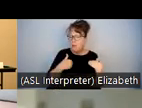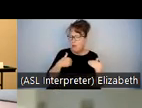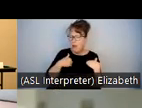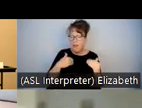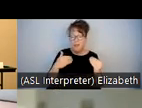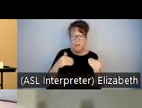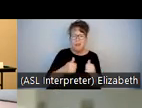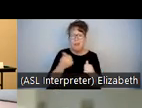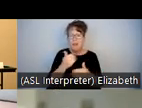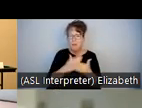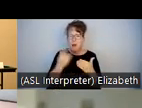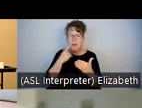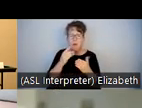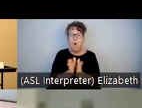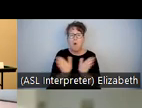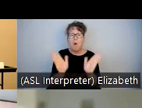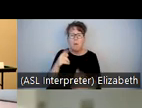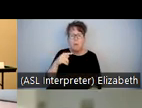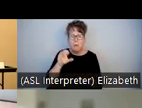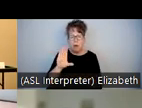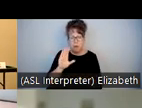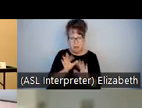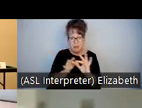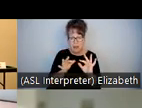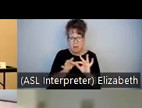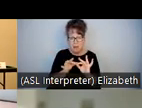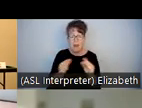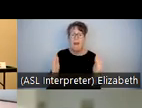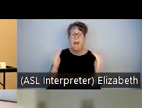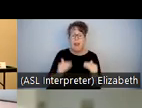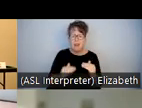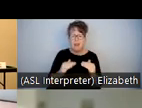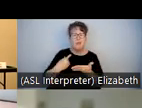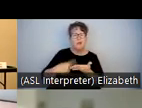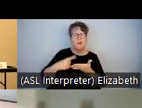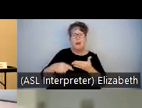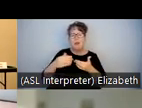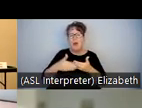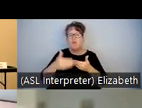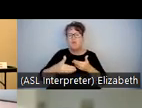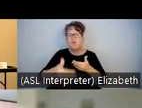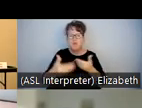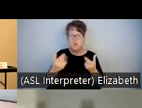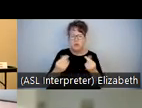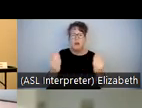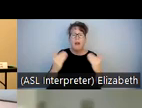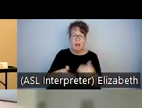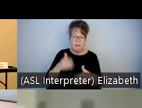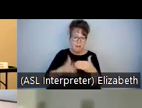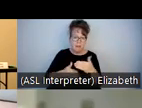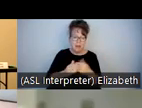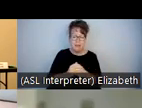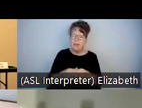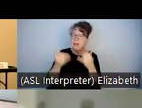estar hablando también vamos a tener otra sección para el comentario público y luego vamos a estar tratando de